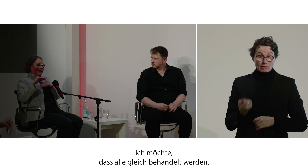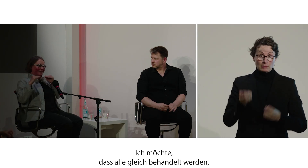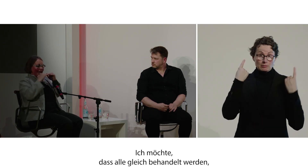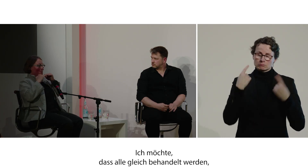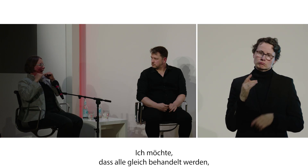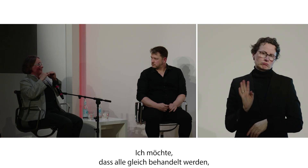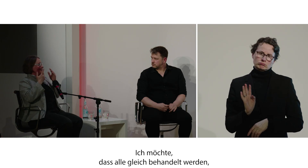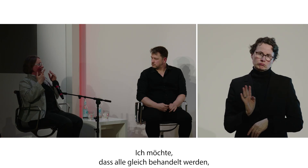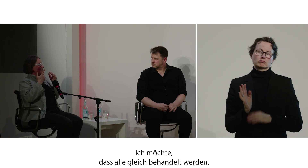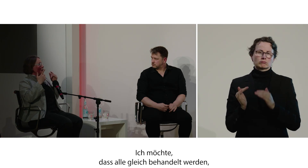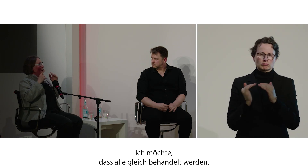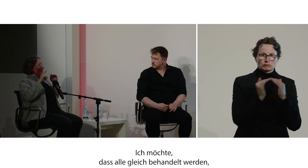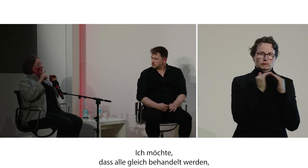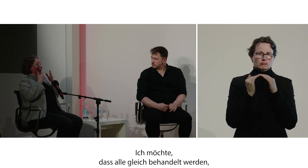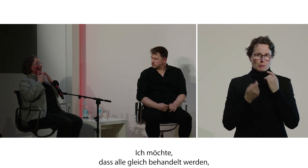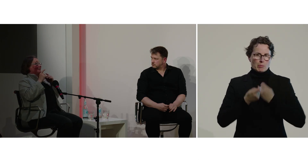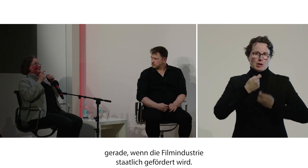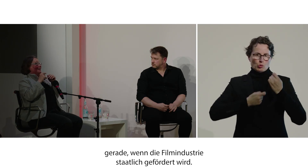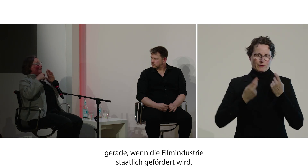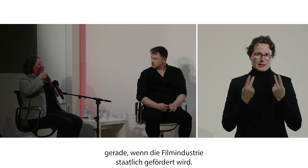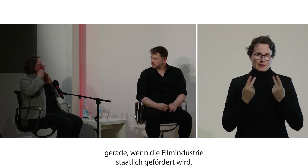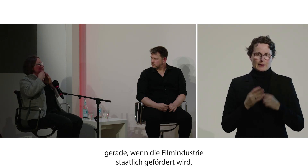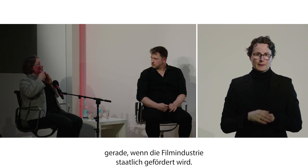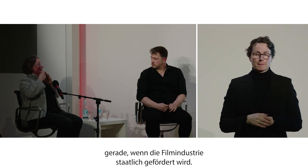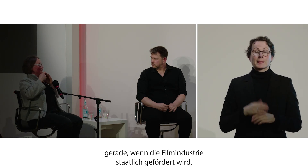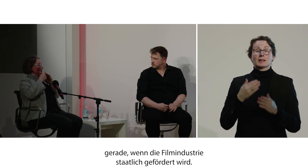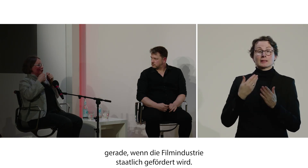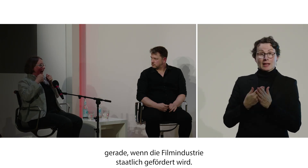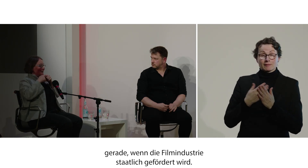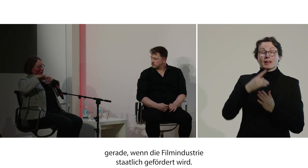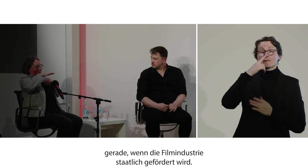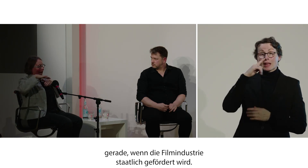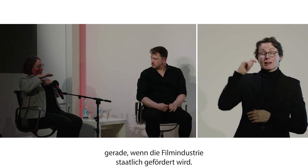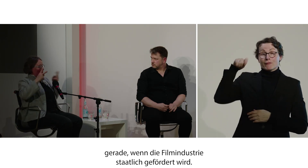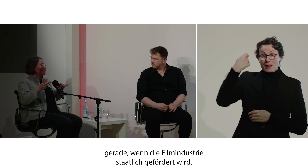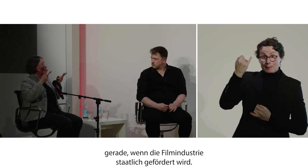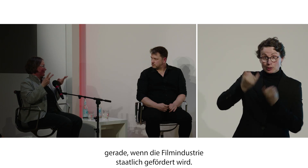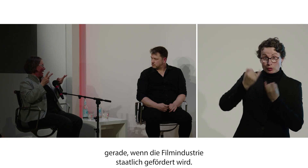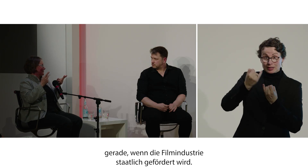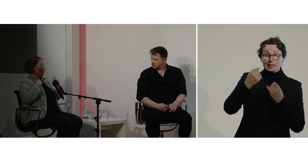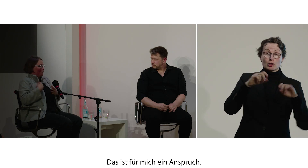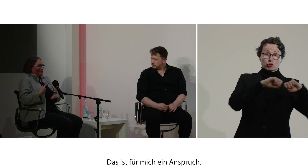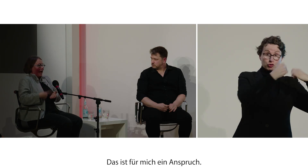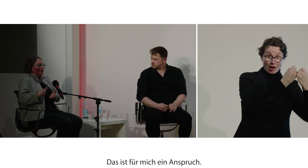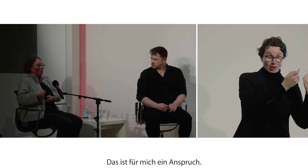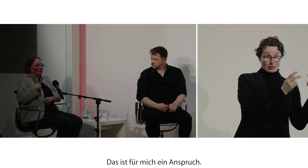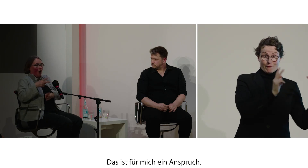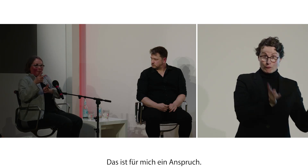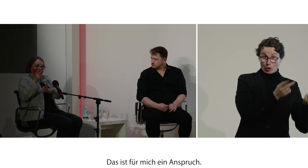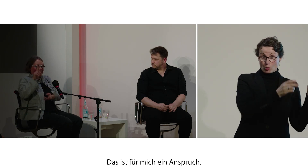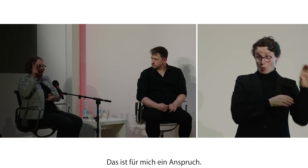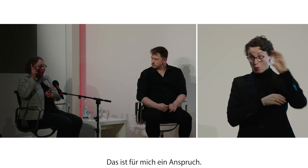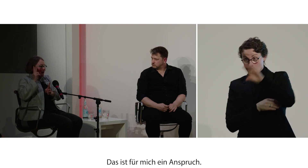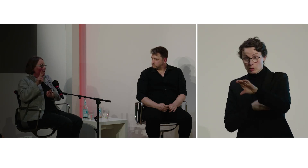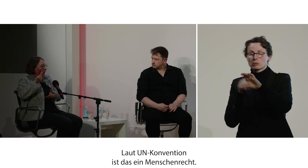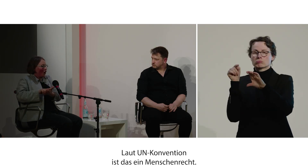alle gleich behandelt werden, wenn es gerade, wenn Filmindustrie von staatlichem Bereich gefördert werden. Das ist für mich ein Anspruch. Das ist